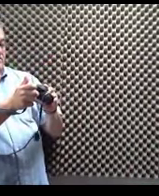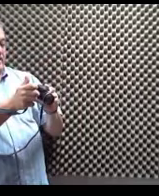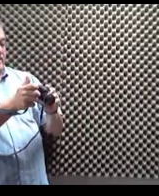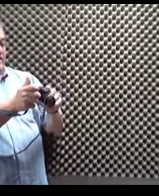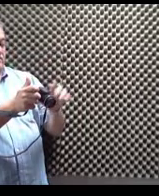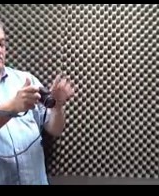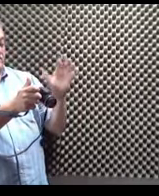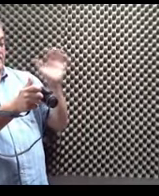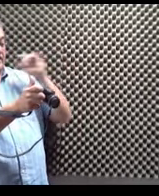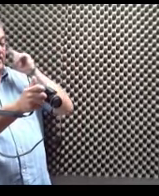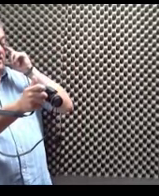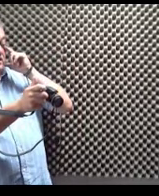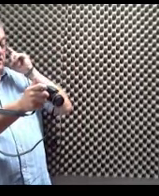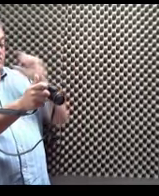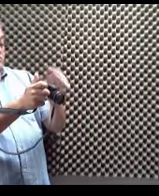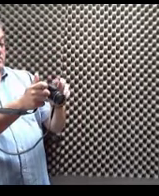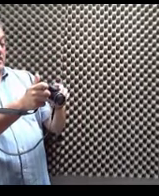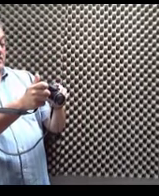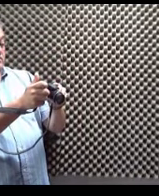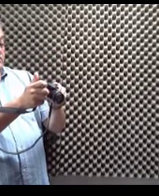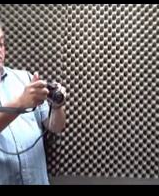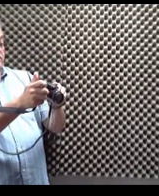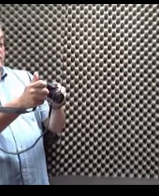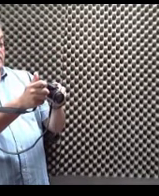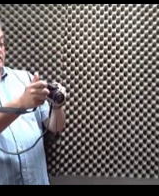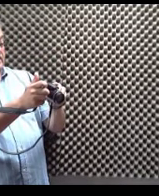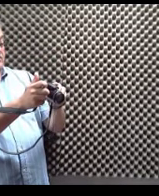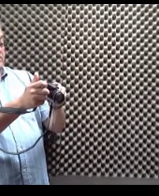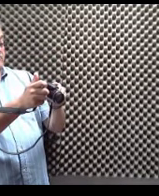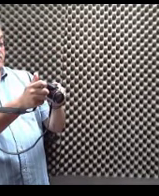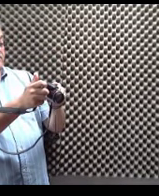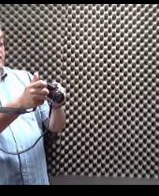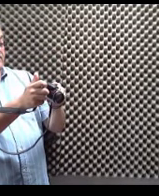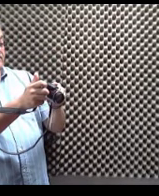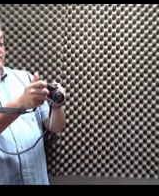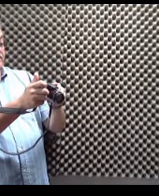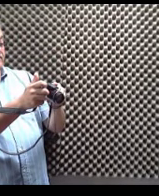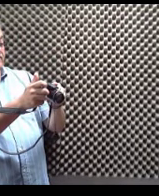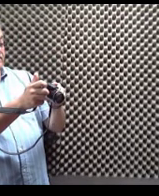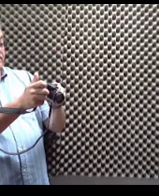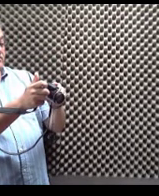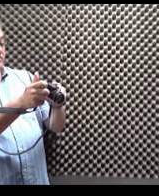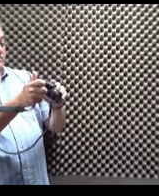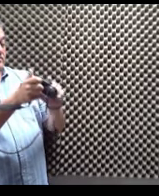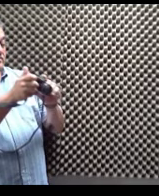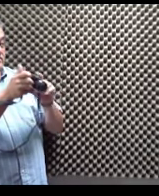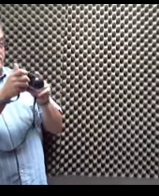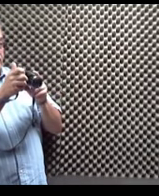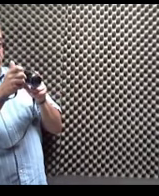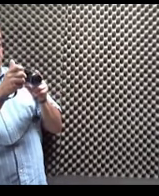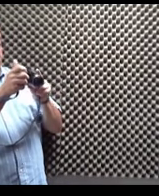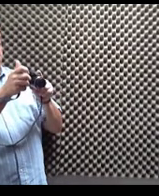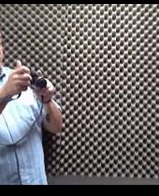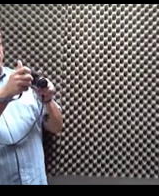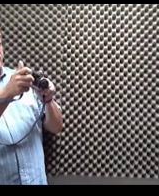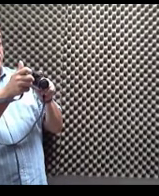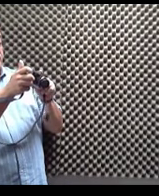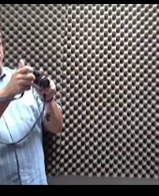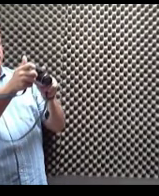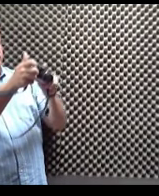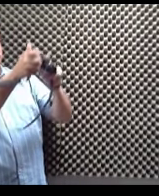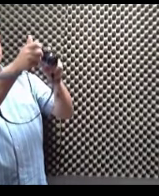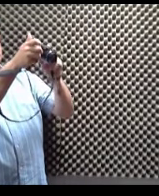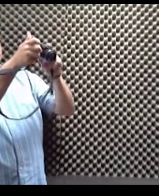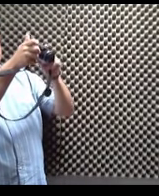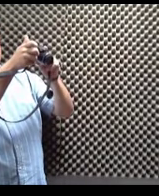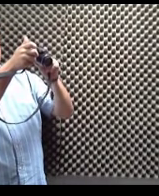y confiable en Puerto Rico. Paga solo $50 al mes por 2 GB o $60 por 3.5 GB en planes con llamadas